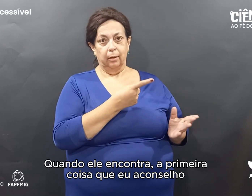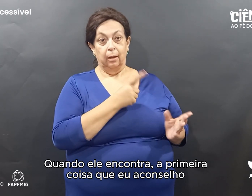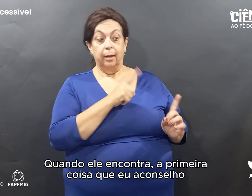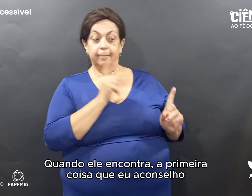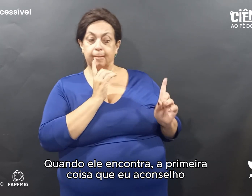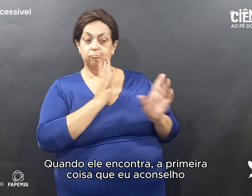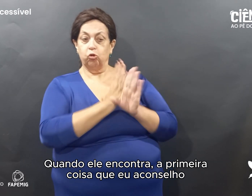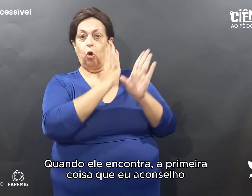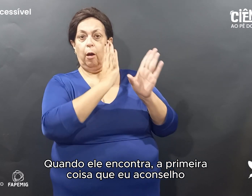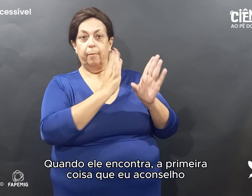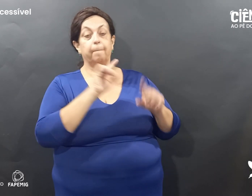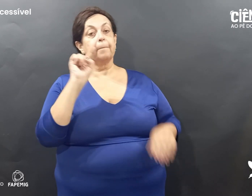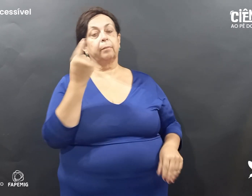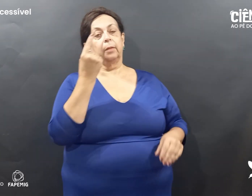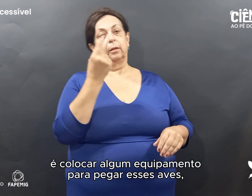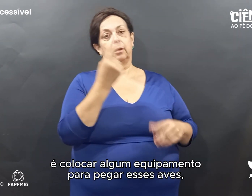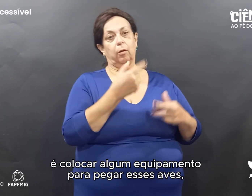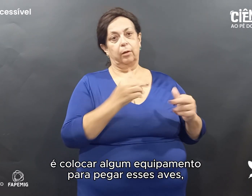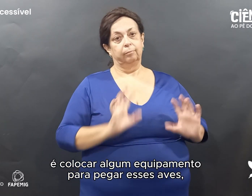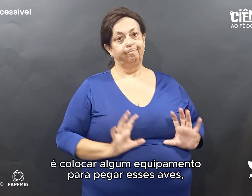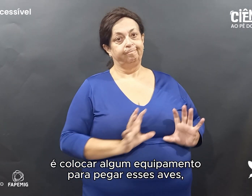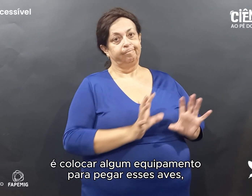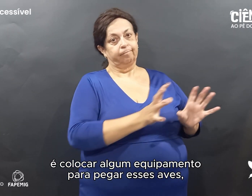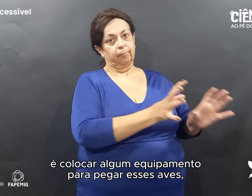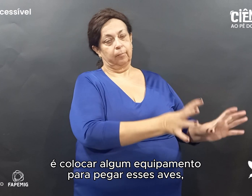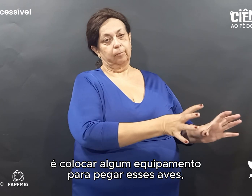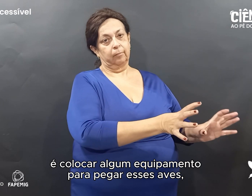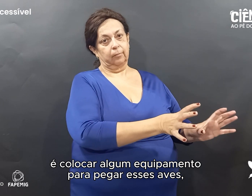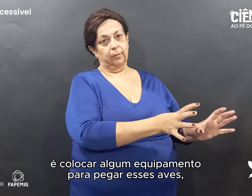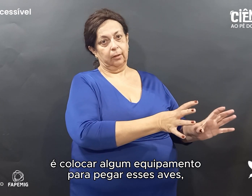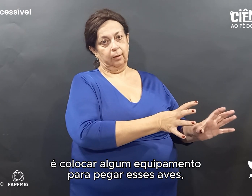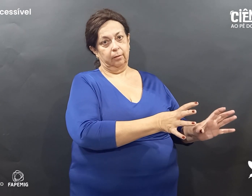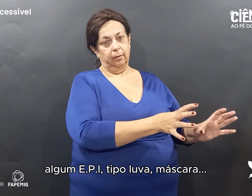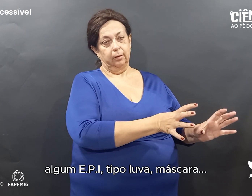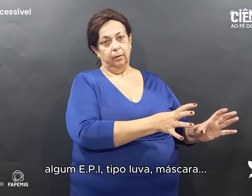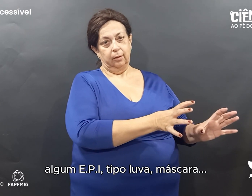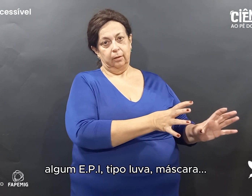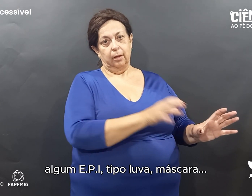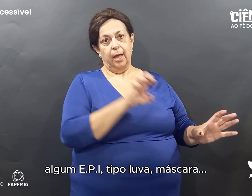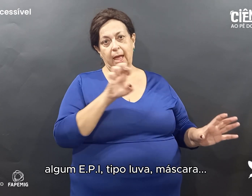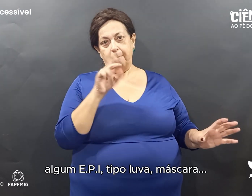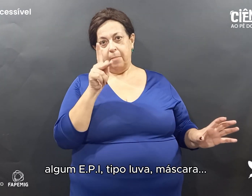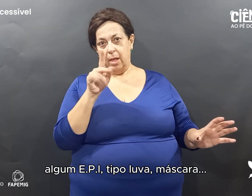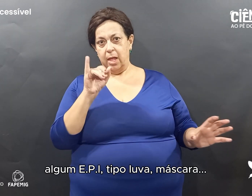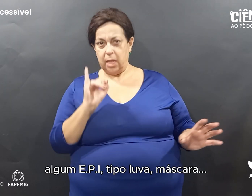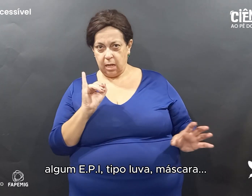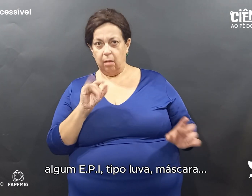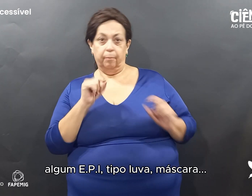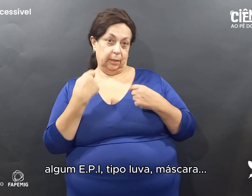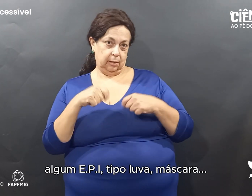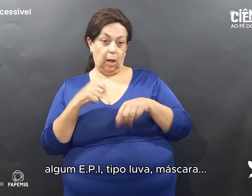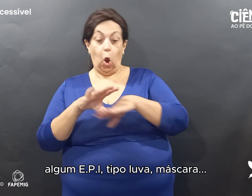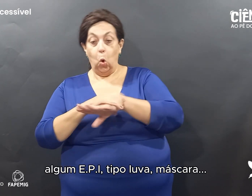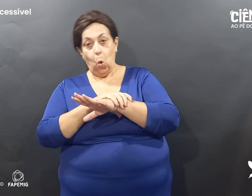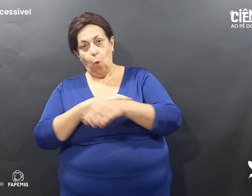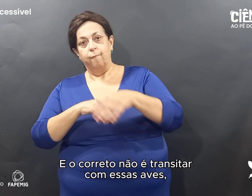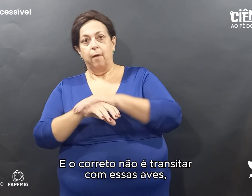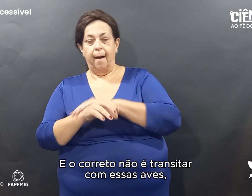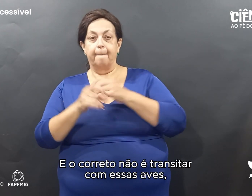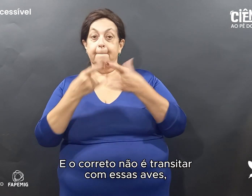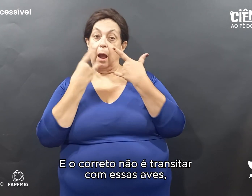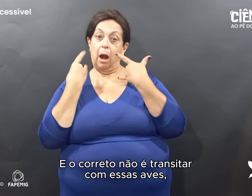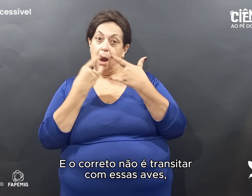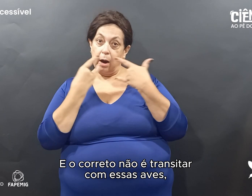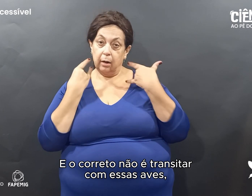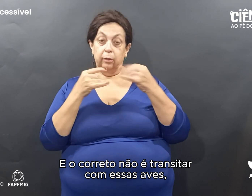coisa que eu aconselho é colocar algum equipamento para pegar essas aves, algum EPI, né? Tipo luva, máscara.